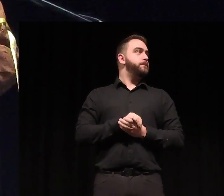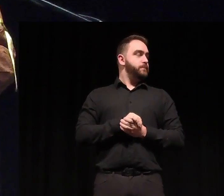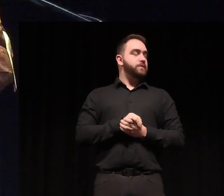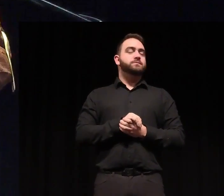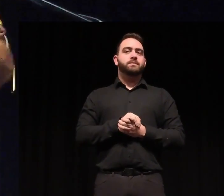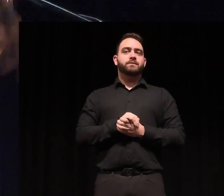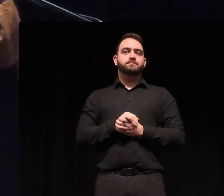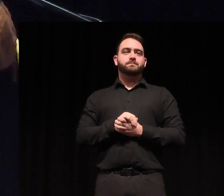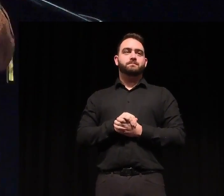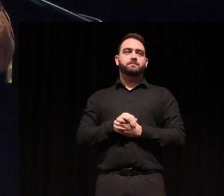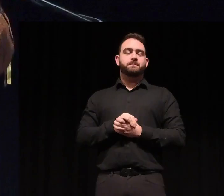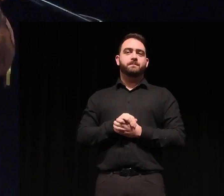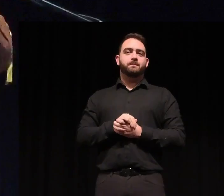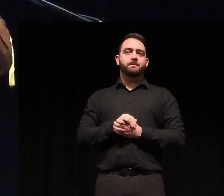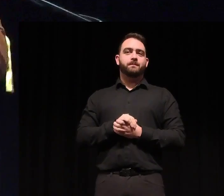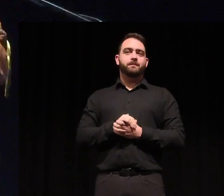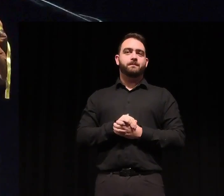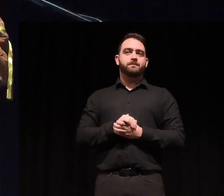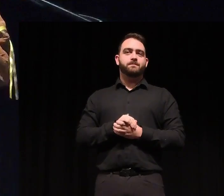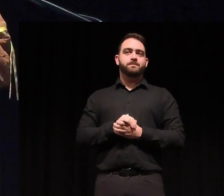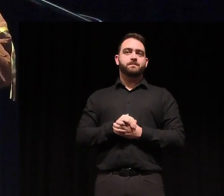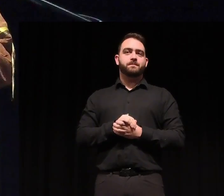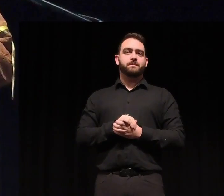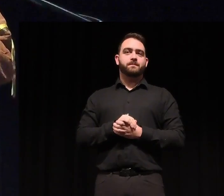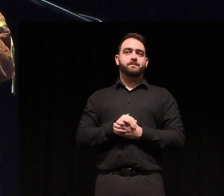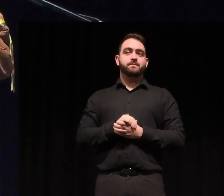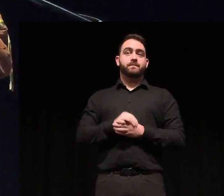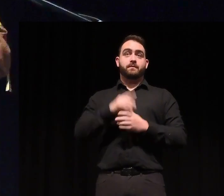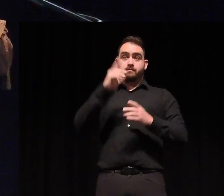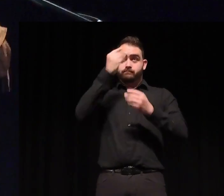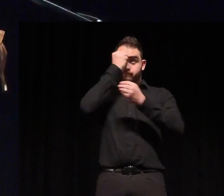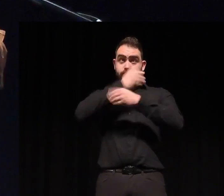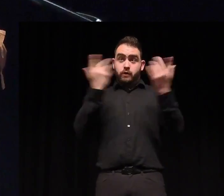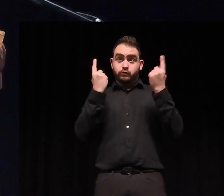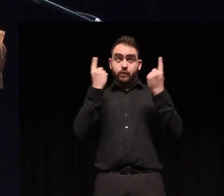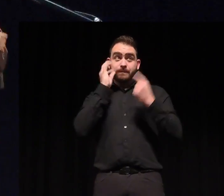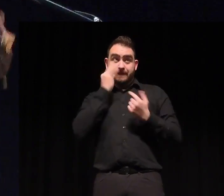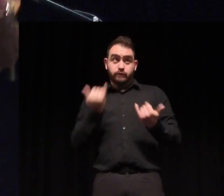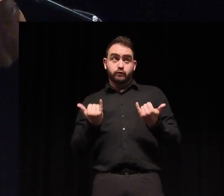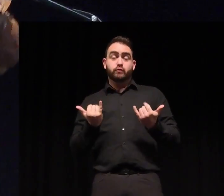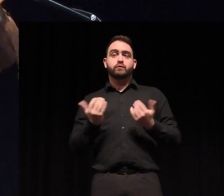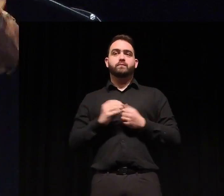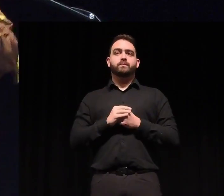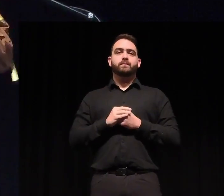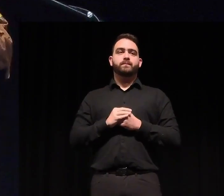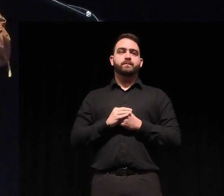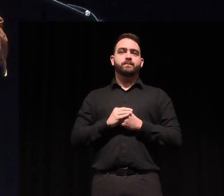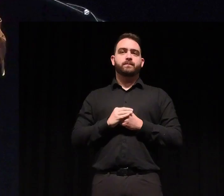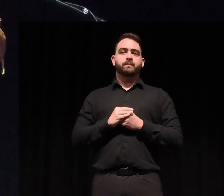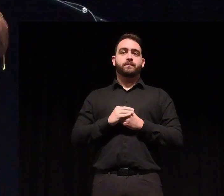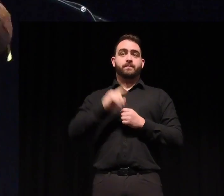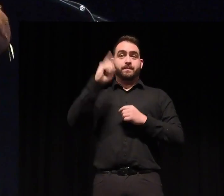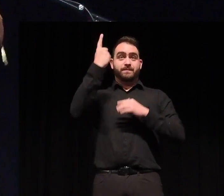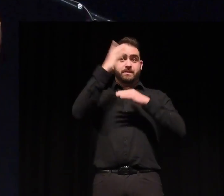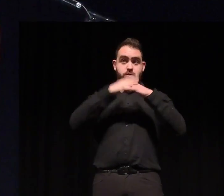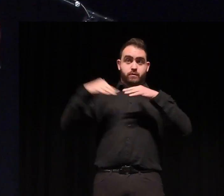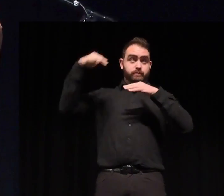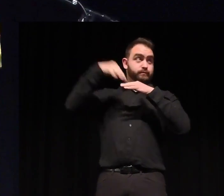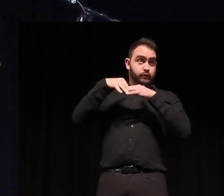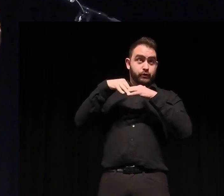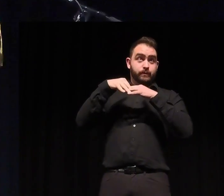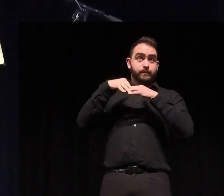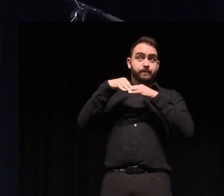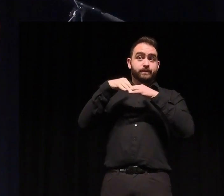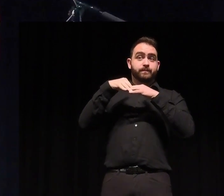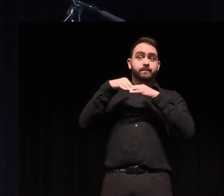OK. Chose assez spéciale, c'est que chez les Premières Nations, on avait notre